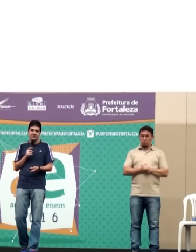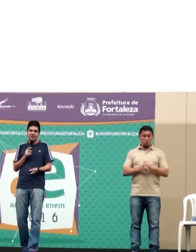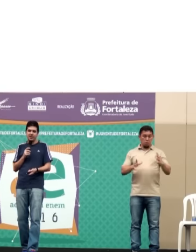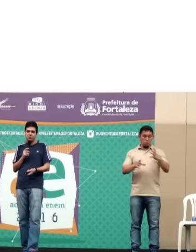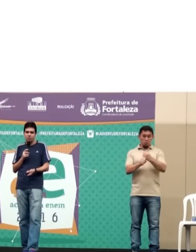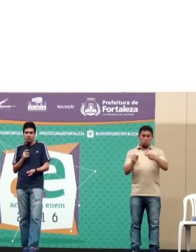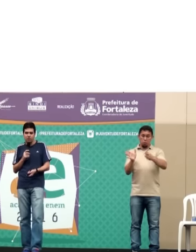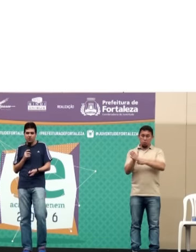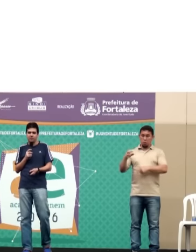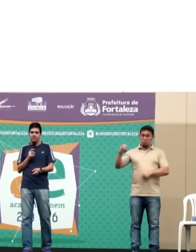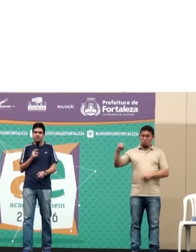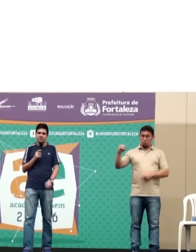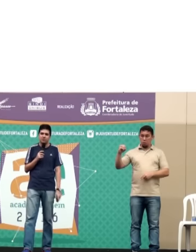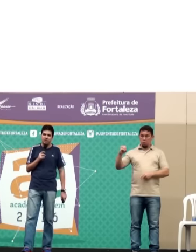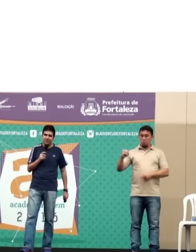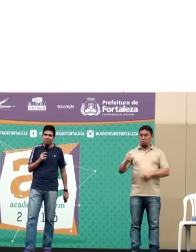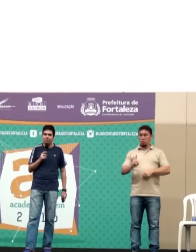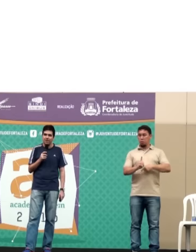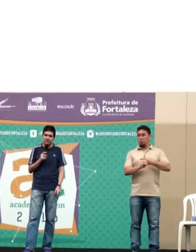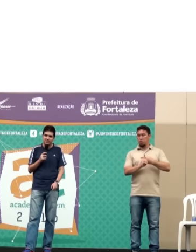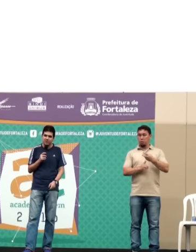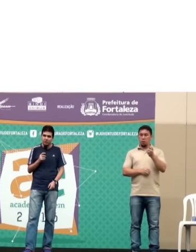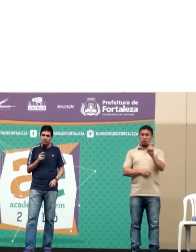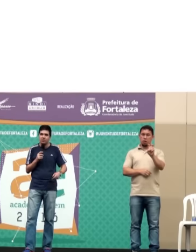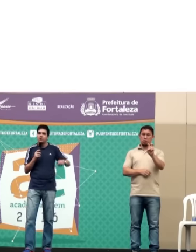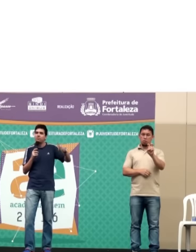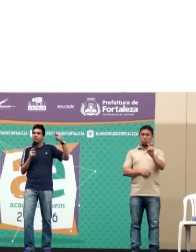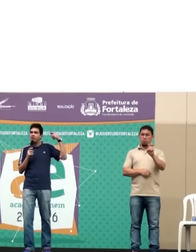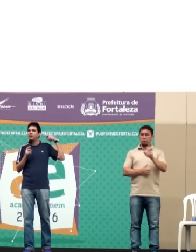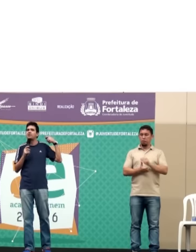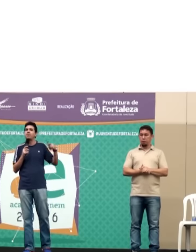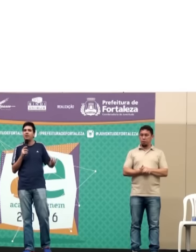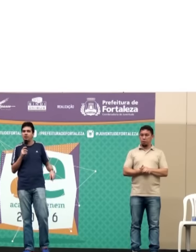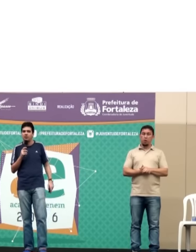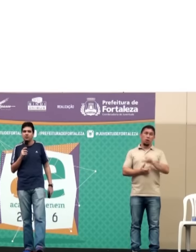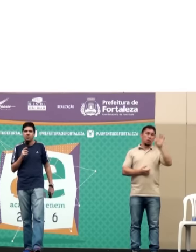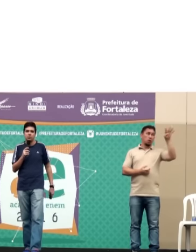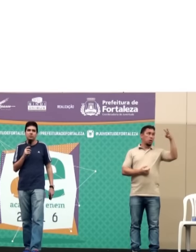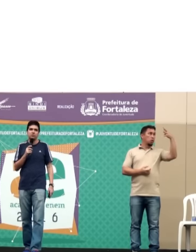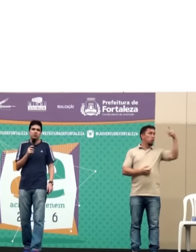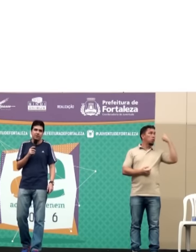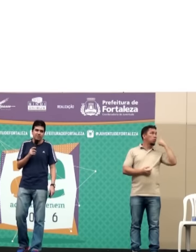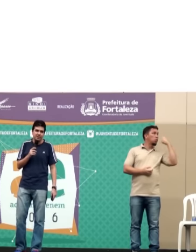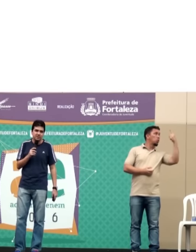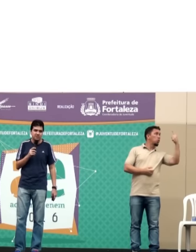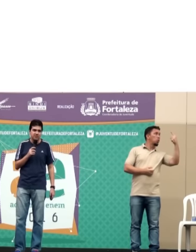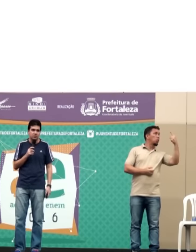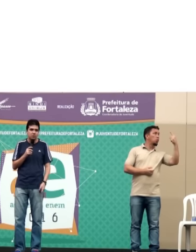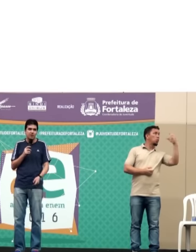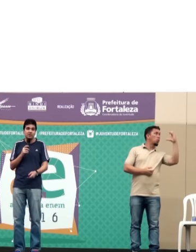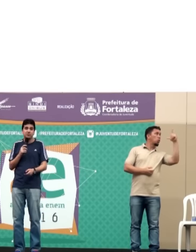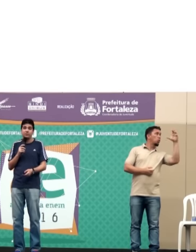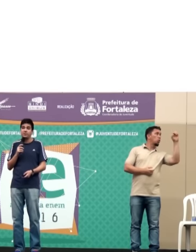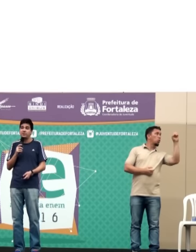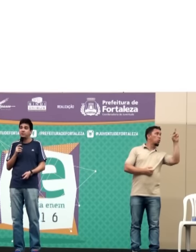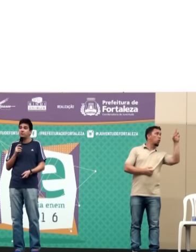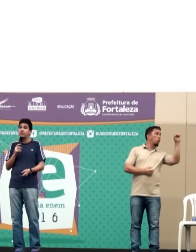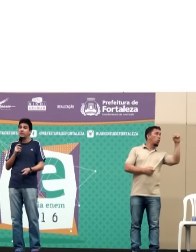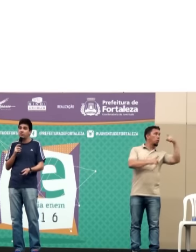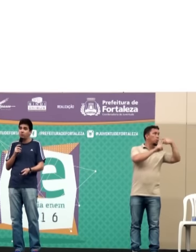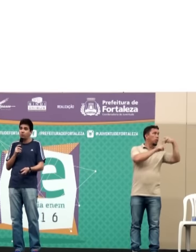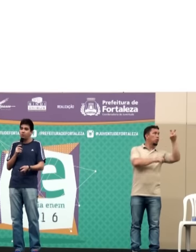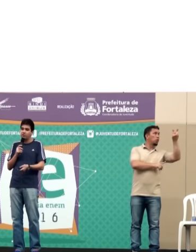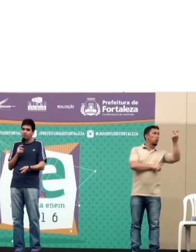que dar 0, o cloro aqui vai ser o quê? Mais 5. Vai lá na tabela. Quando o cloro é mais 5, é